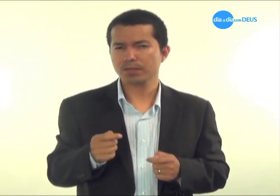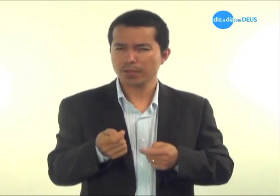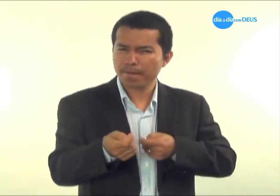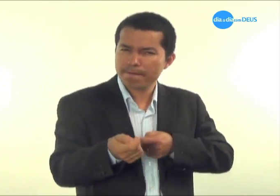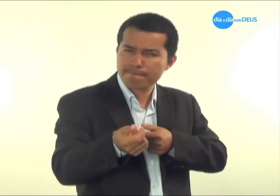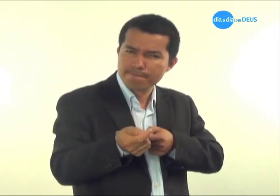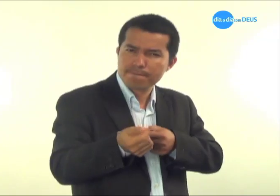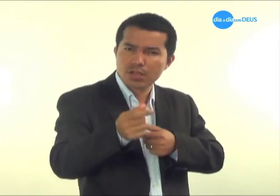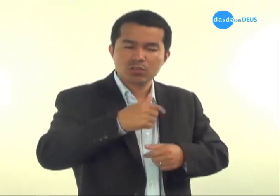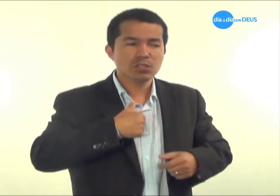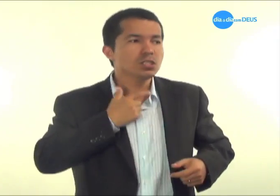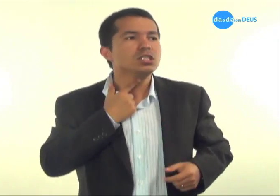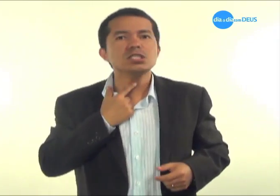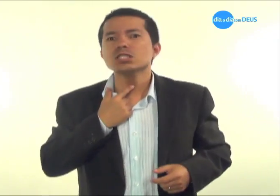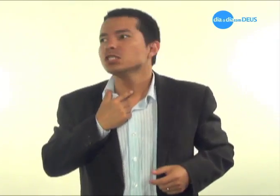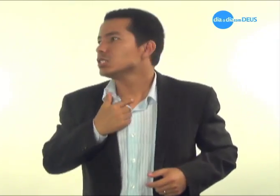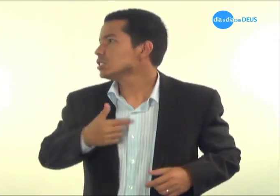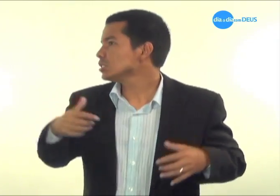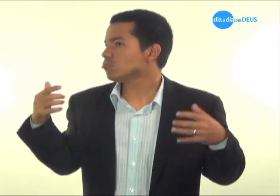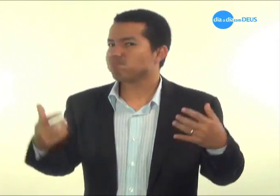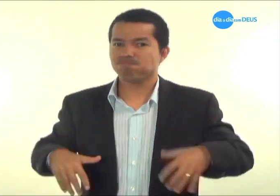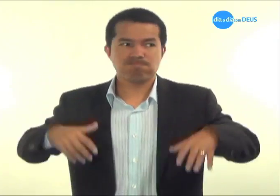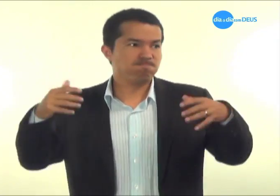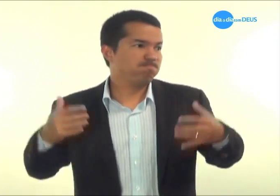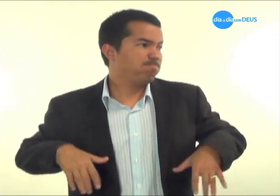semeia desejos ardentes da carne.